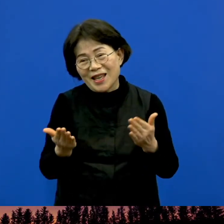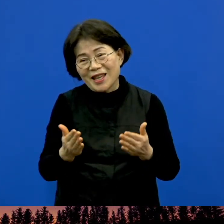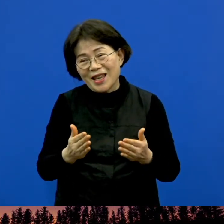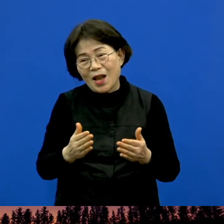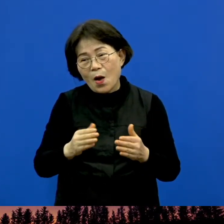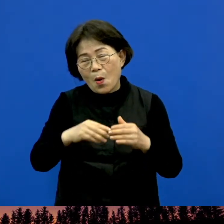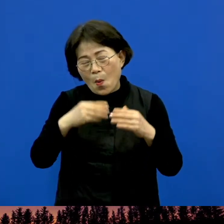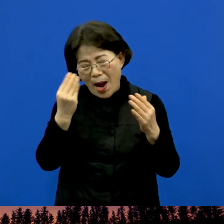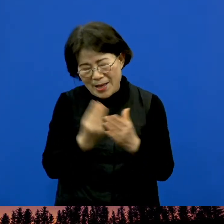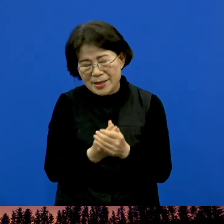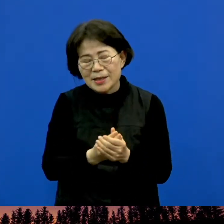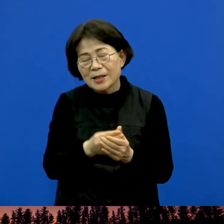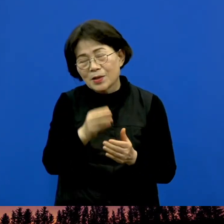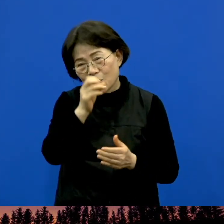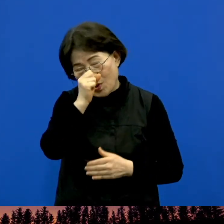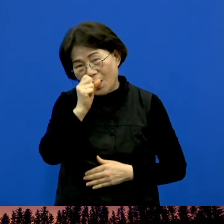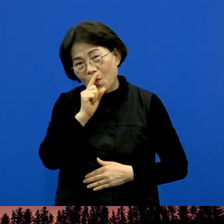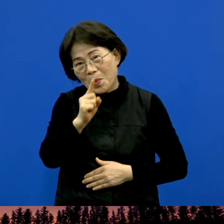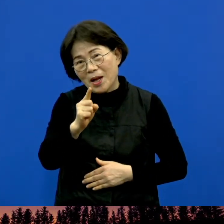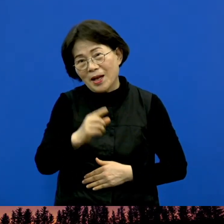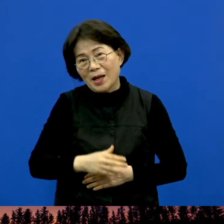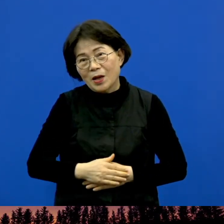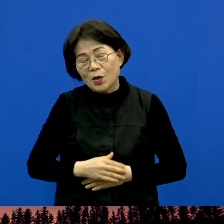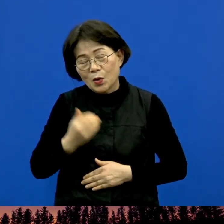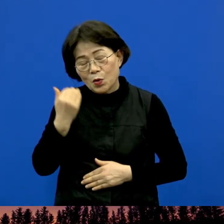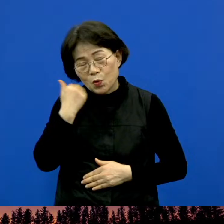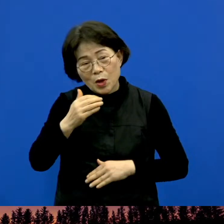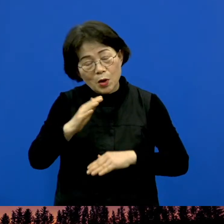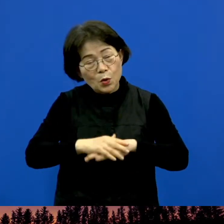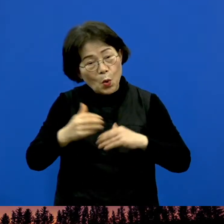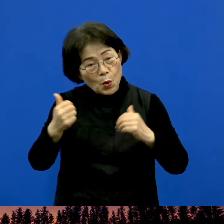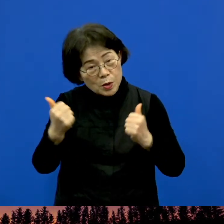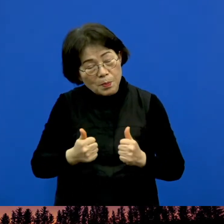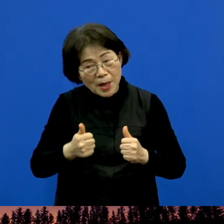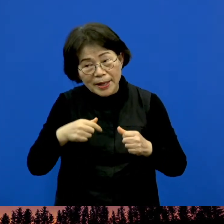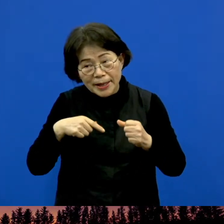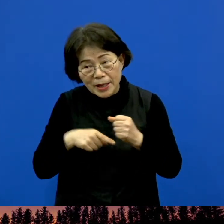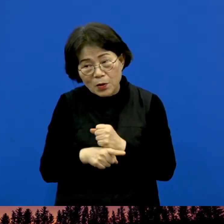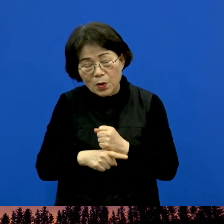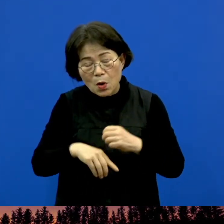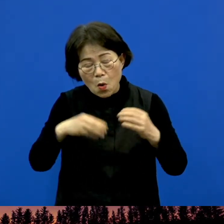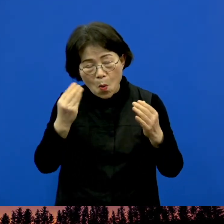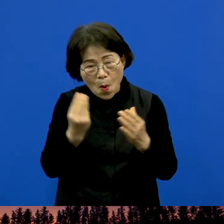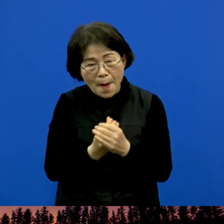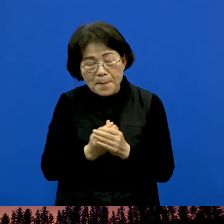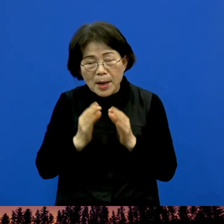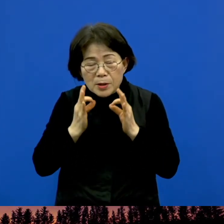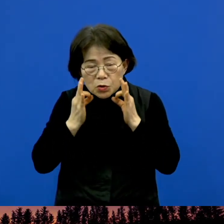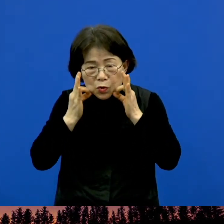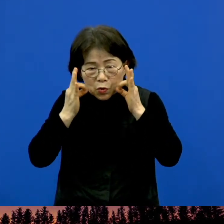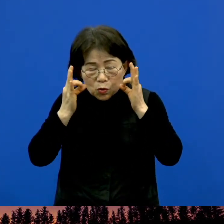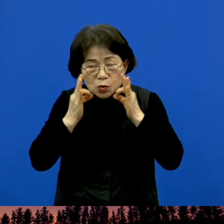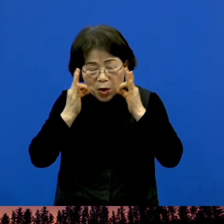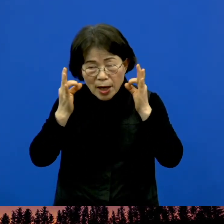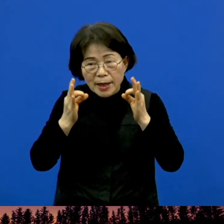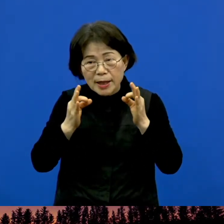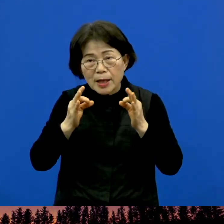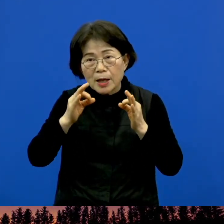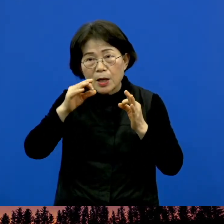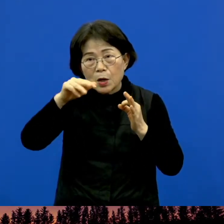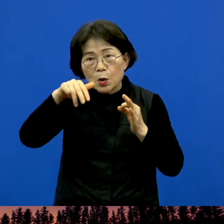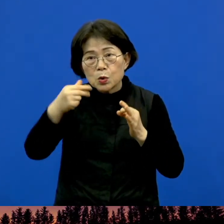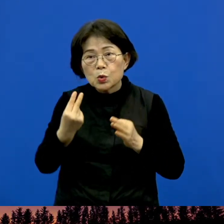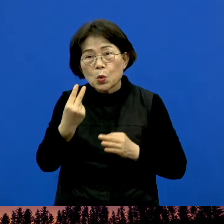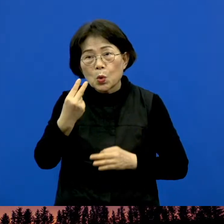그런 완벽을 추구했는데 누구에게 도전을 받았느냐? 그 완벽을 추구했던 유명한 작곡가 주세페